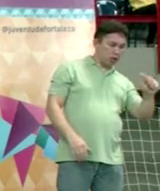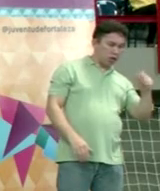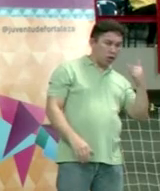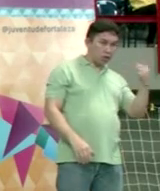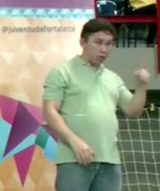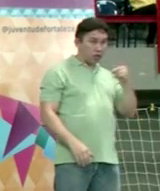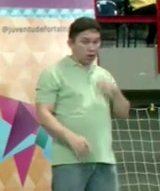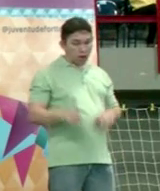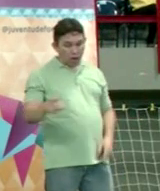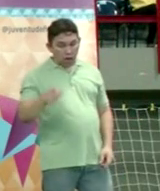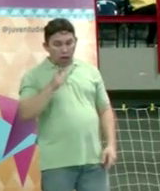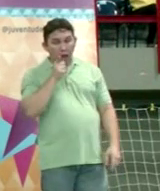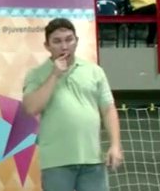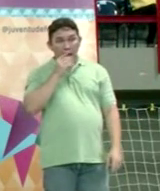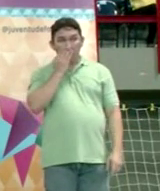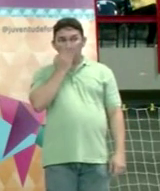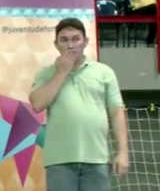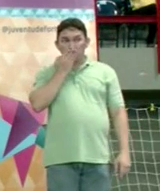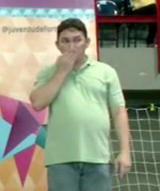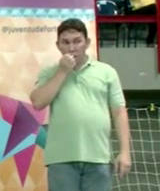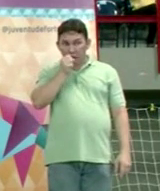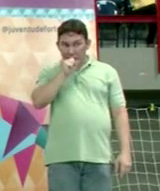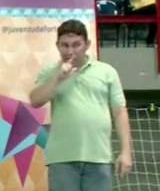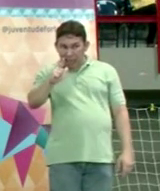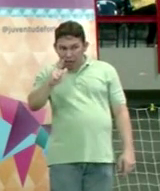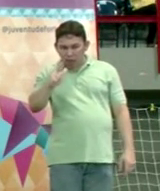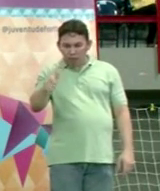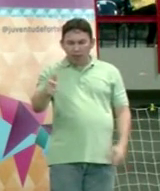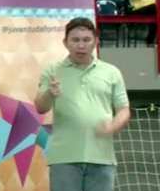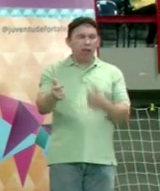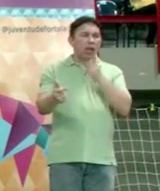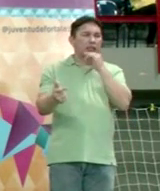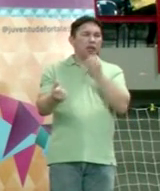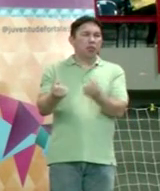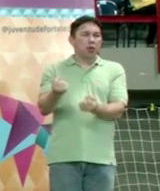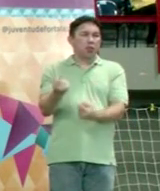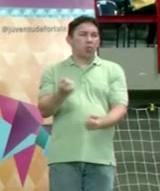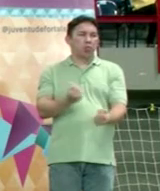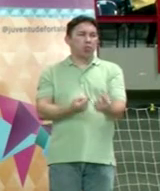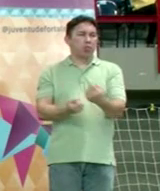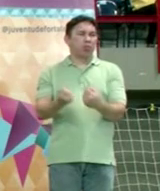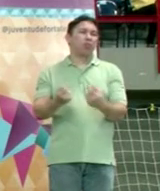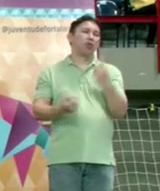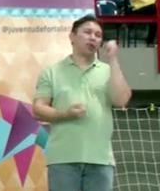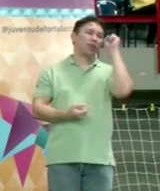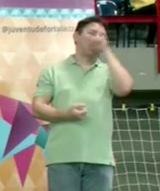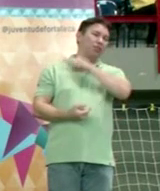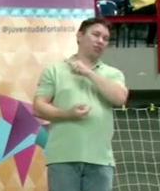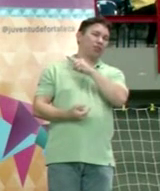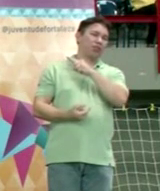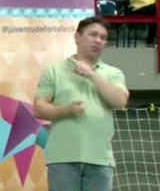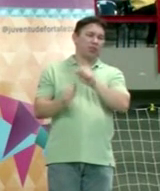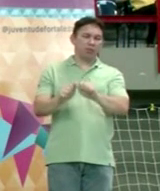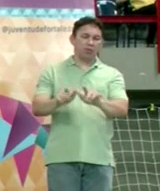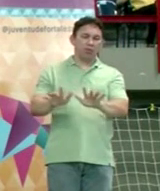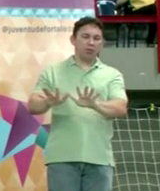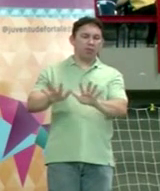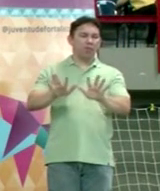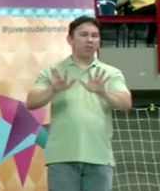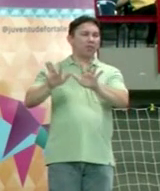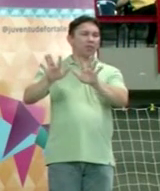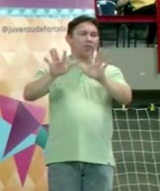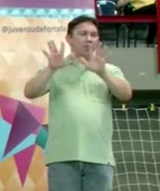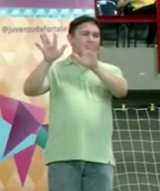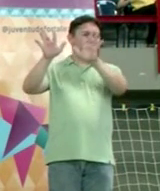água salgada, ela demora mais, né, a ferver, porque o sal dificulta o processo de vaporização da